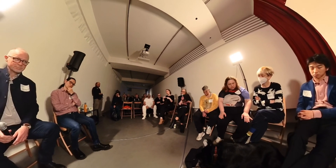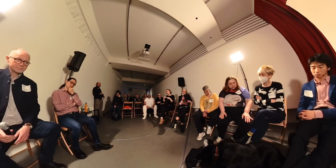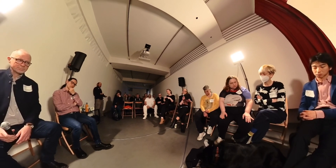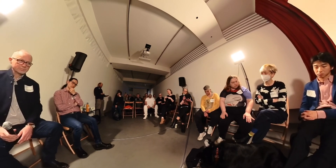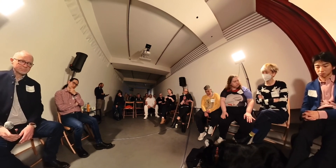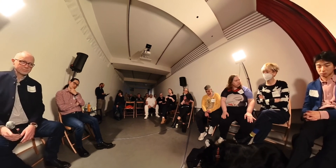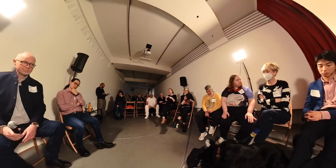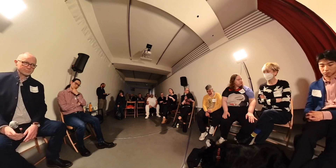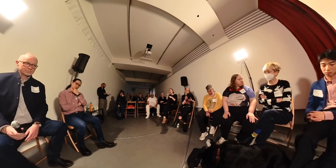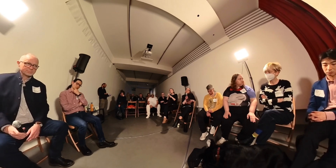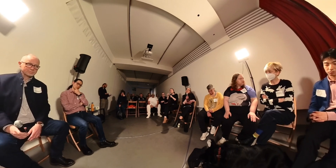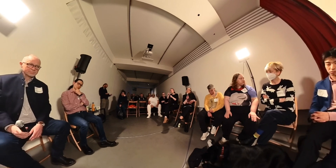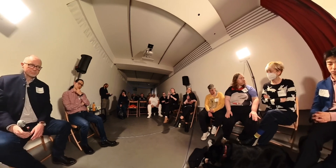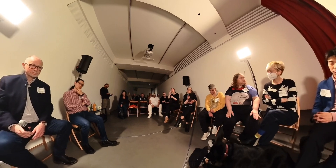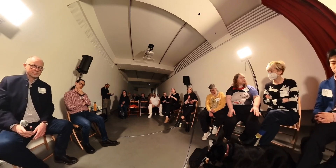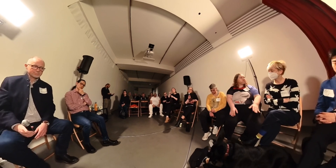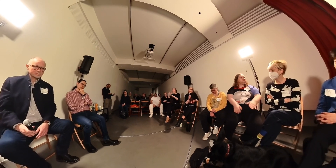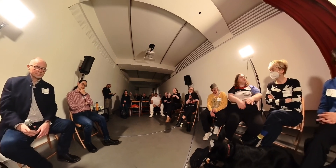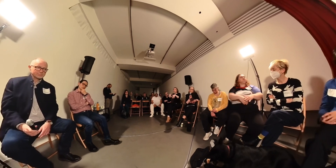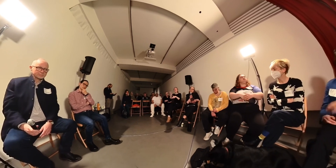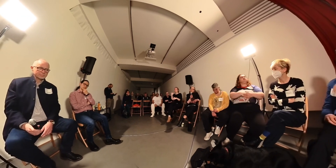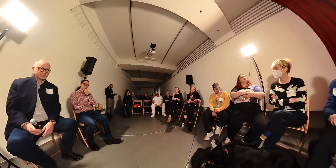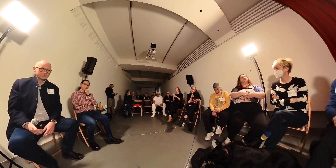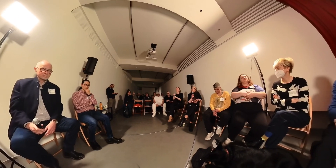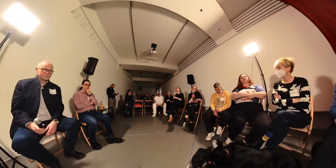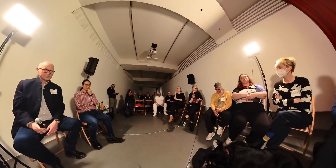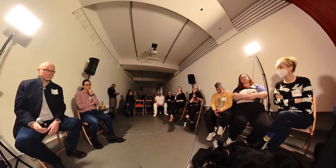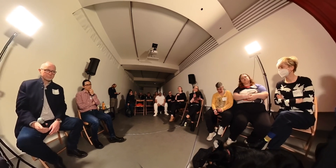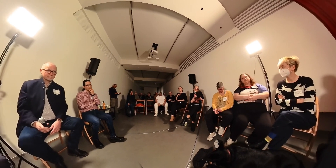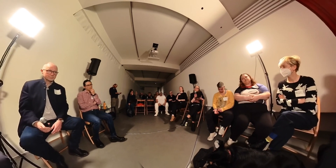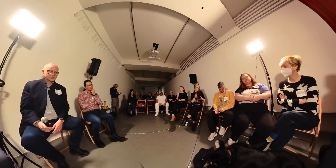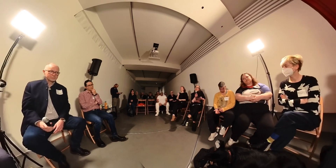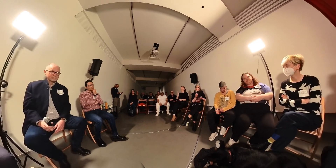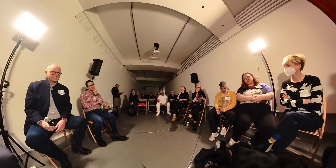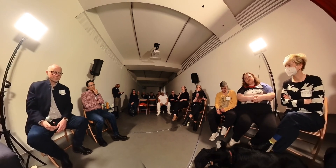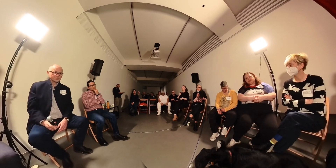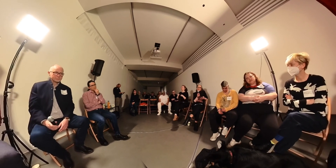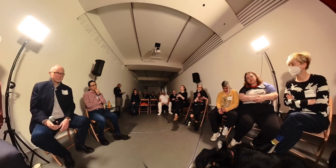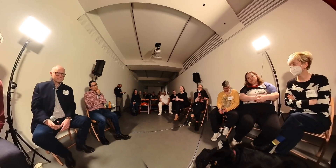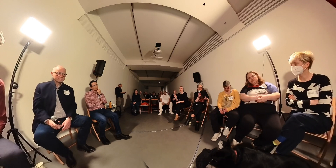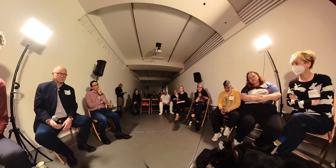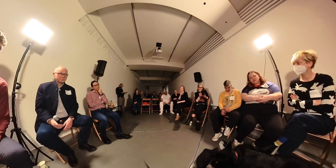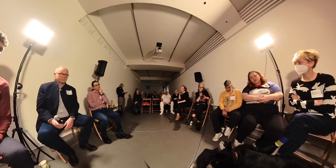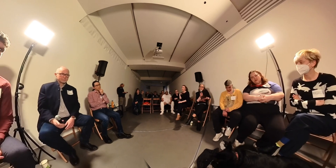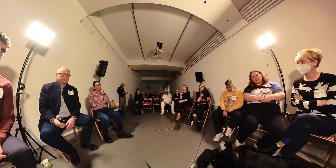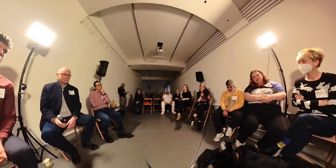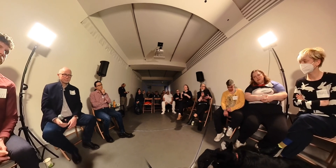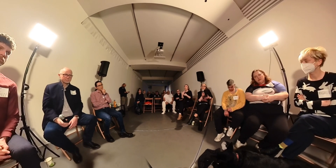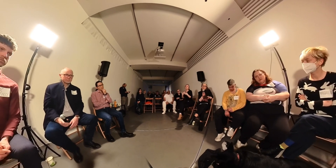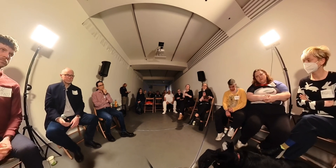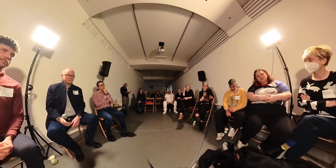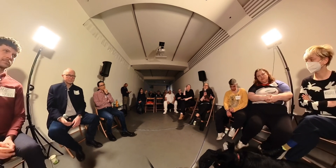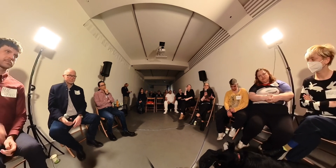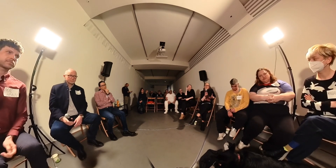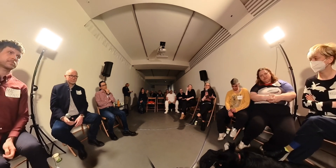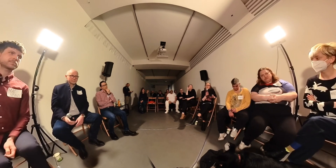že měli šanci to ovlivnit, takže jsem akorát právě přemýšlela, jaký teda důraz tam celkově v